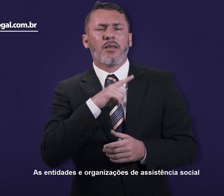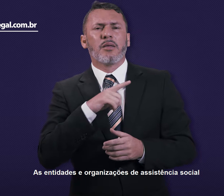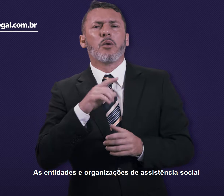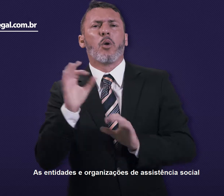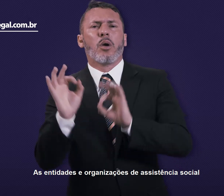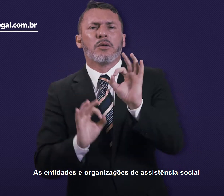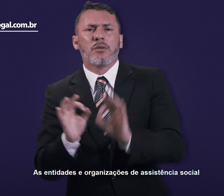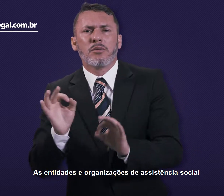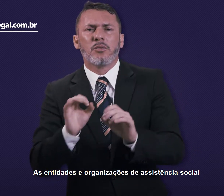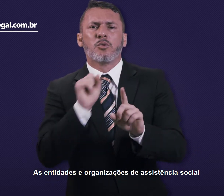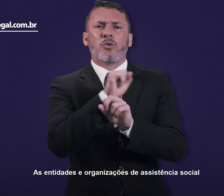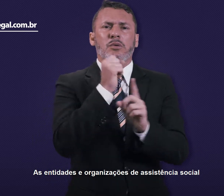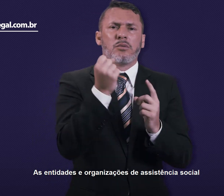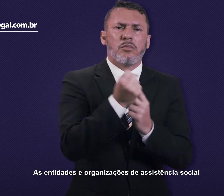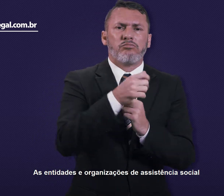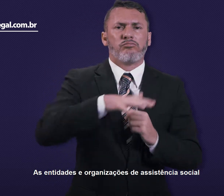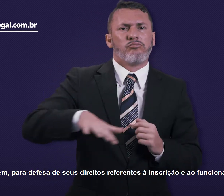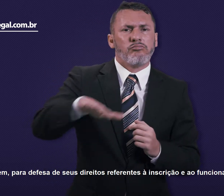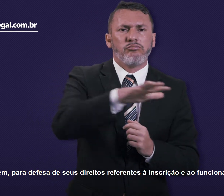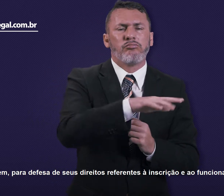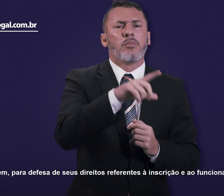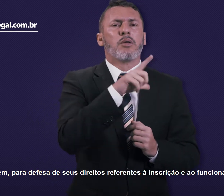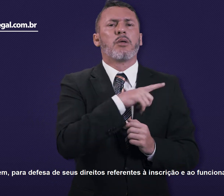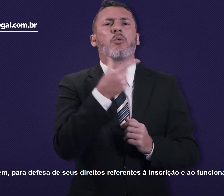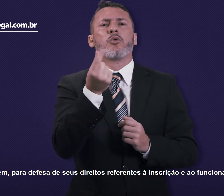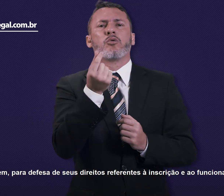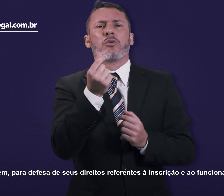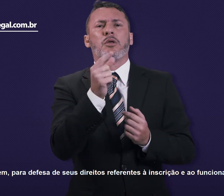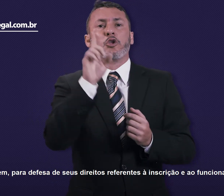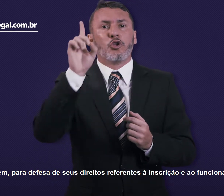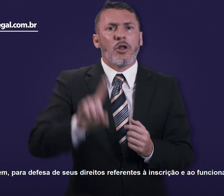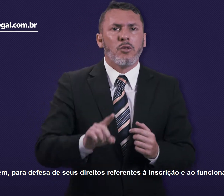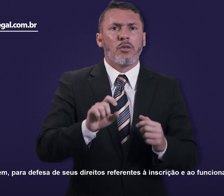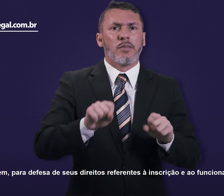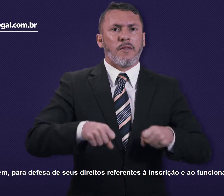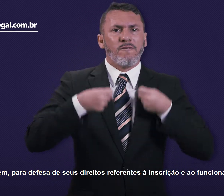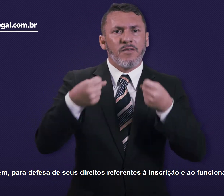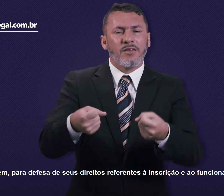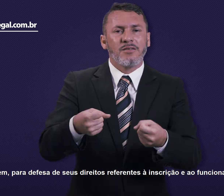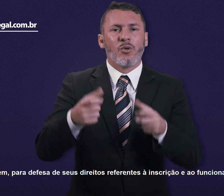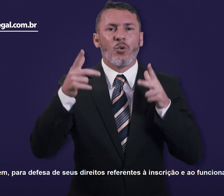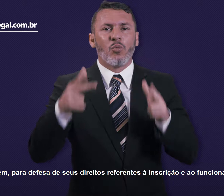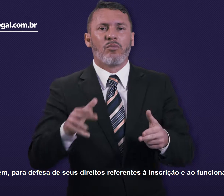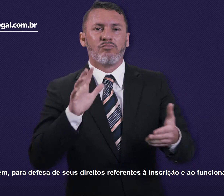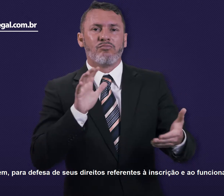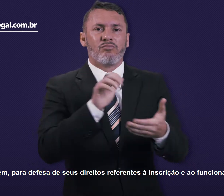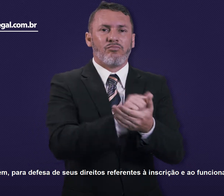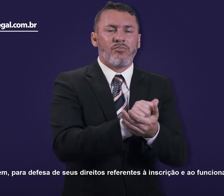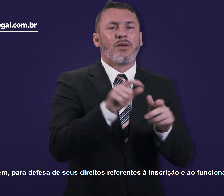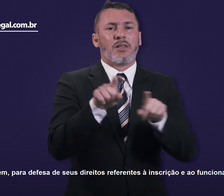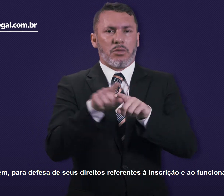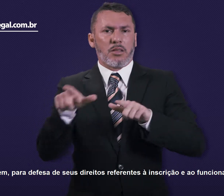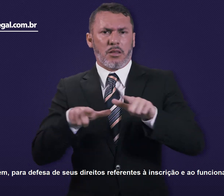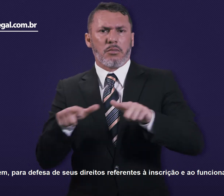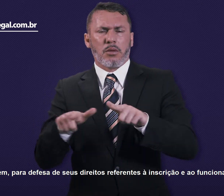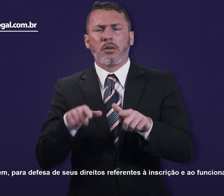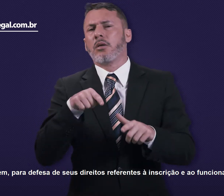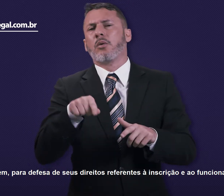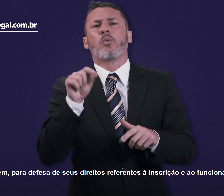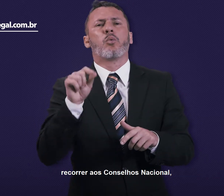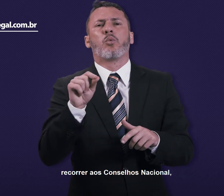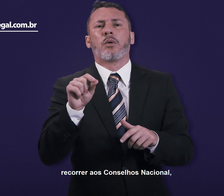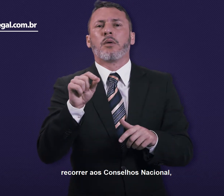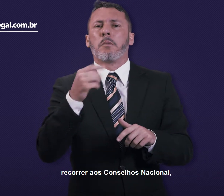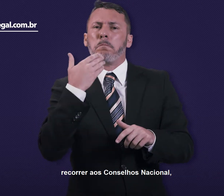e organizações de assistência social podem, para a defesa de seus direitos referentes à inscrição e ao